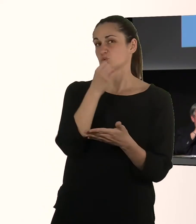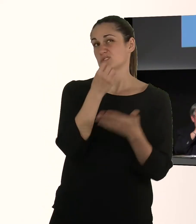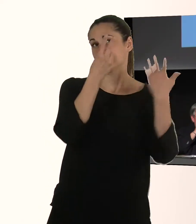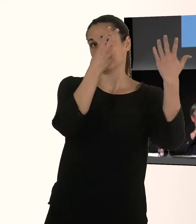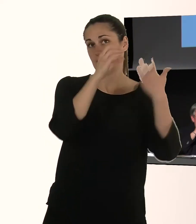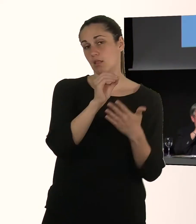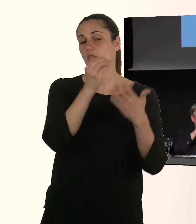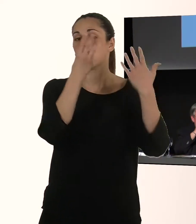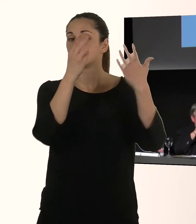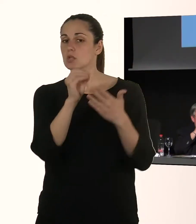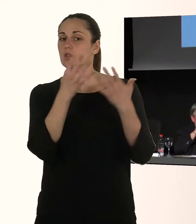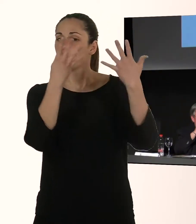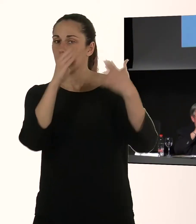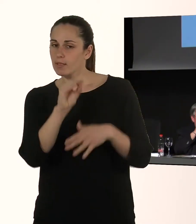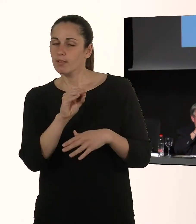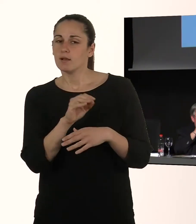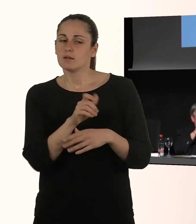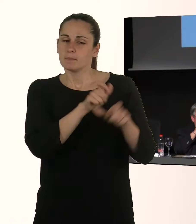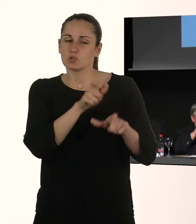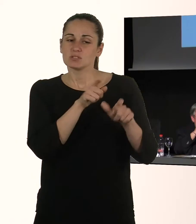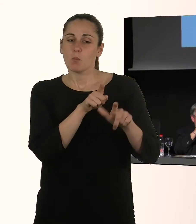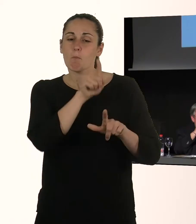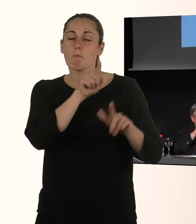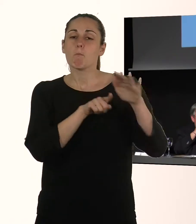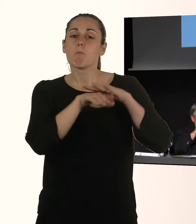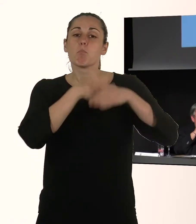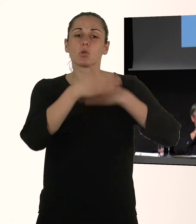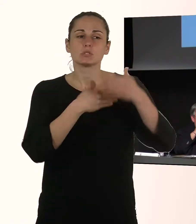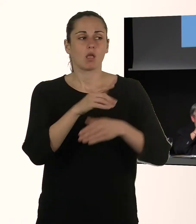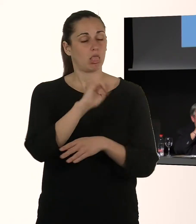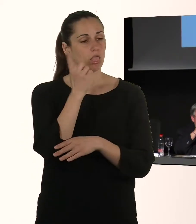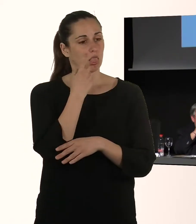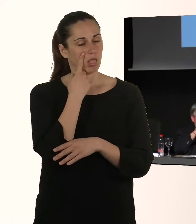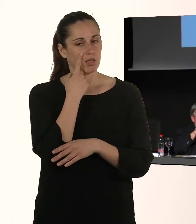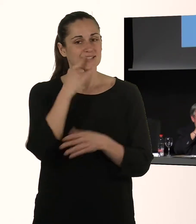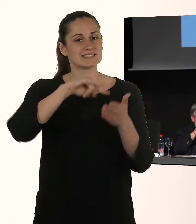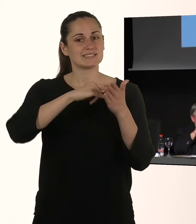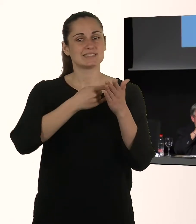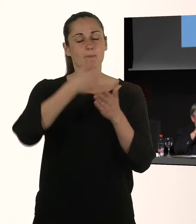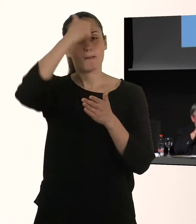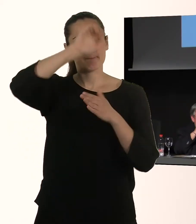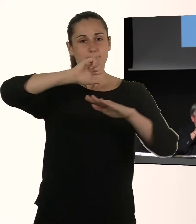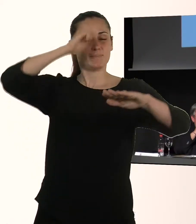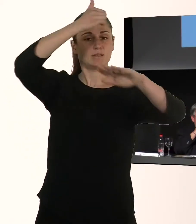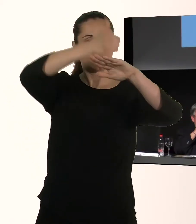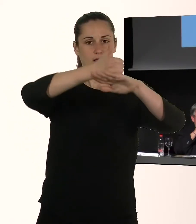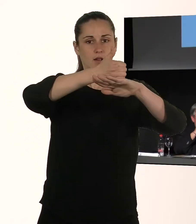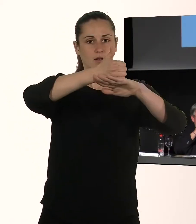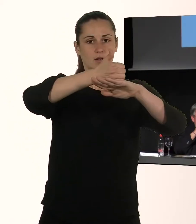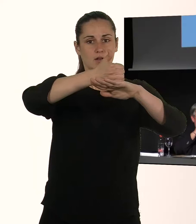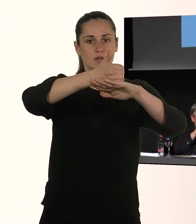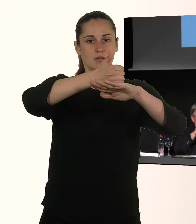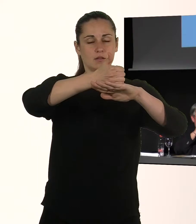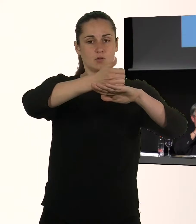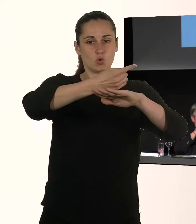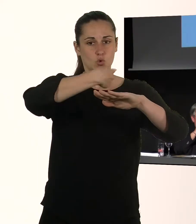¿vale?, se darían rápidamente cuenta de cómo el sistema patriarcal nos hacía no ver el resultado de nuestra propia